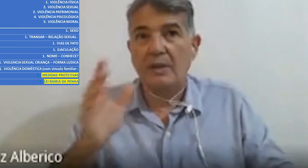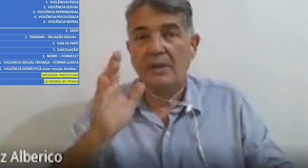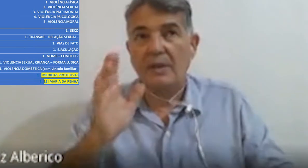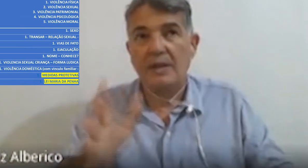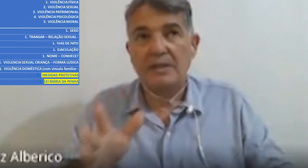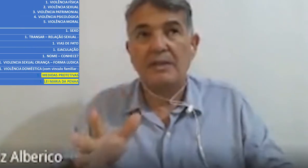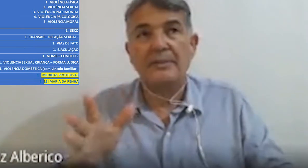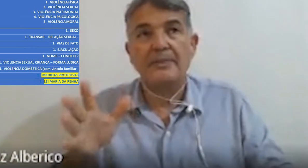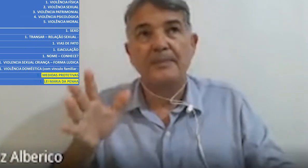é assim.